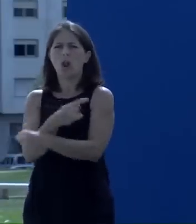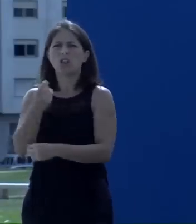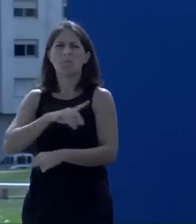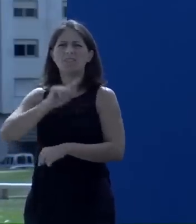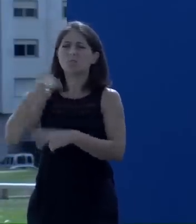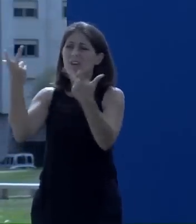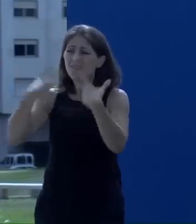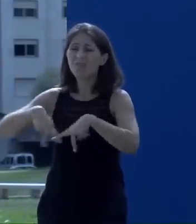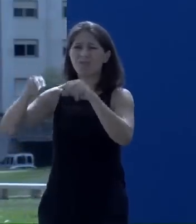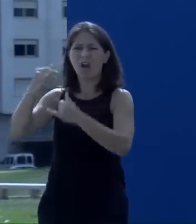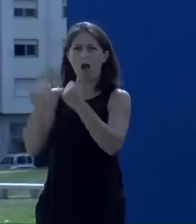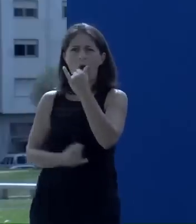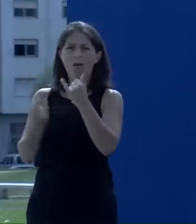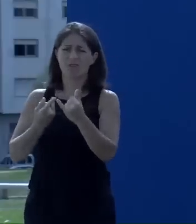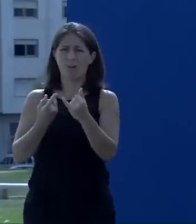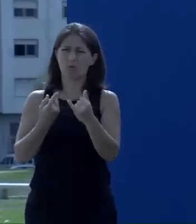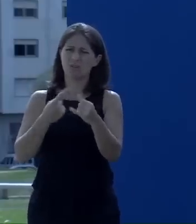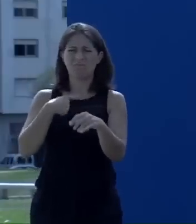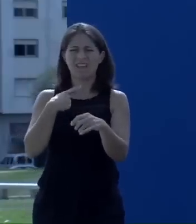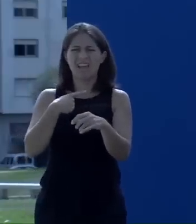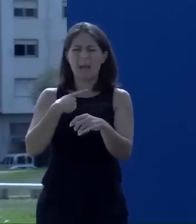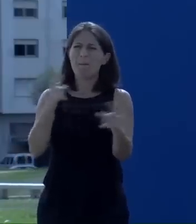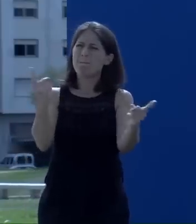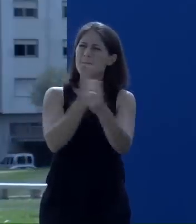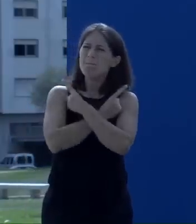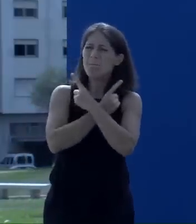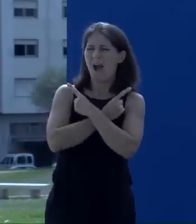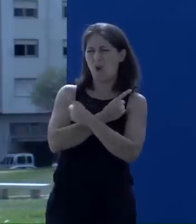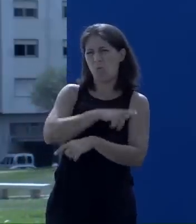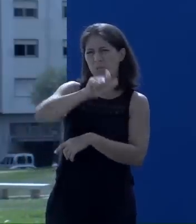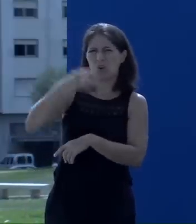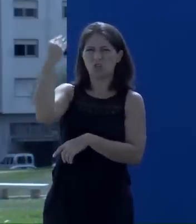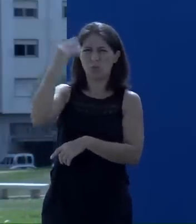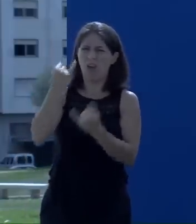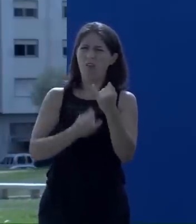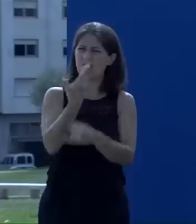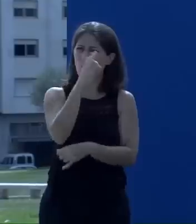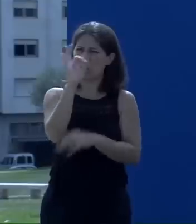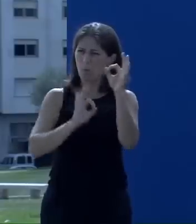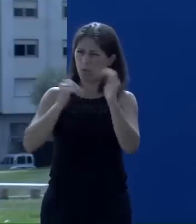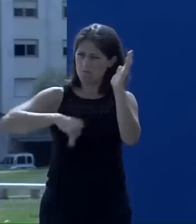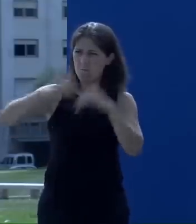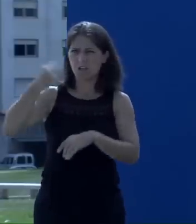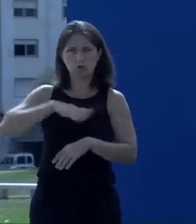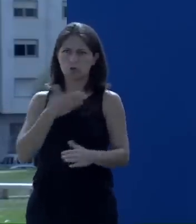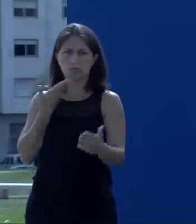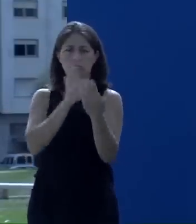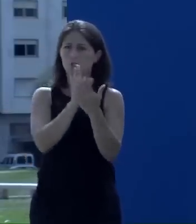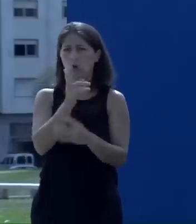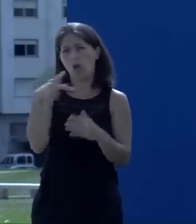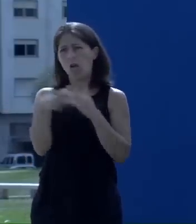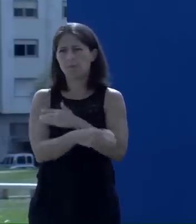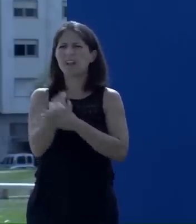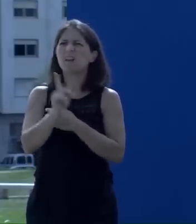desemprego juvenil superior ao 50%. As mesmas aulas das nosas universidades na que non teñan espazo